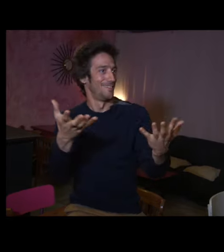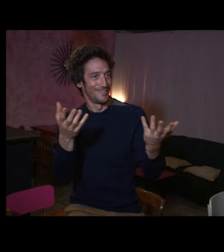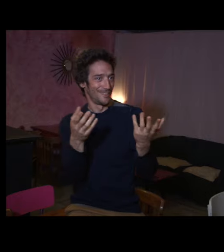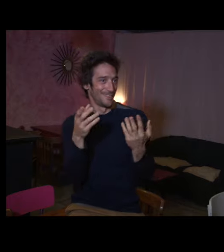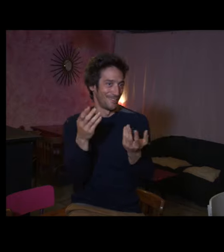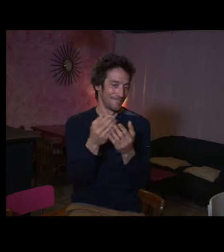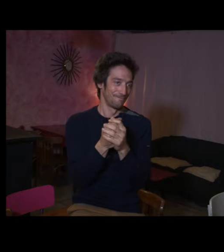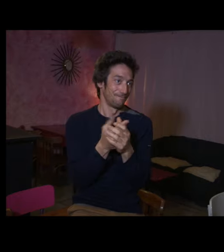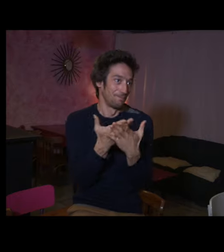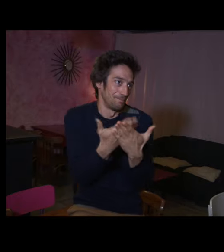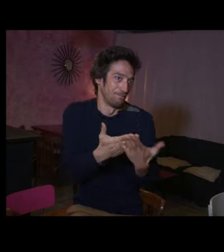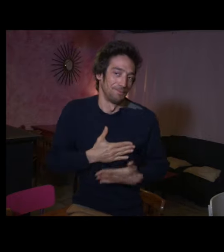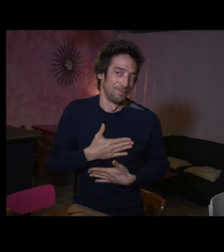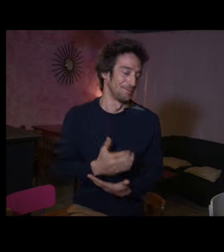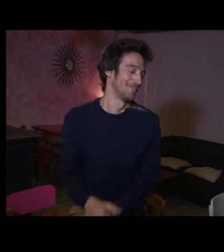comprendre.